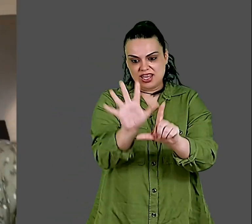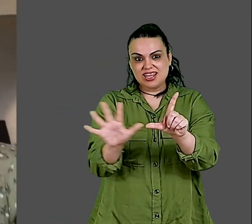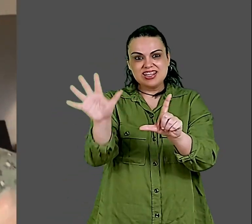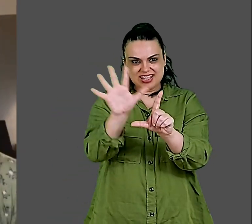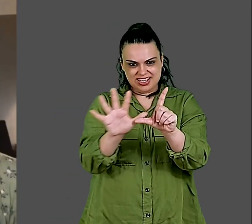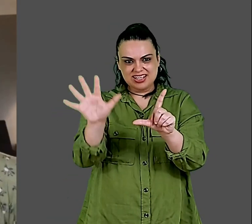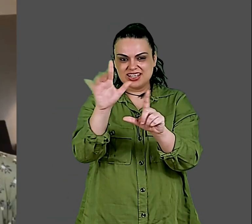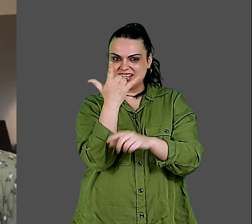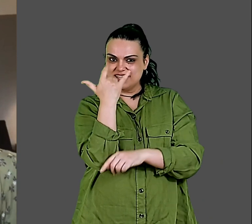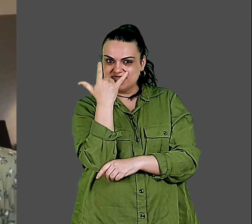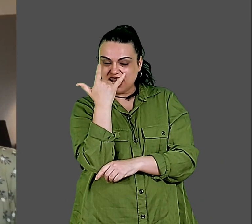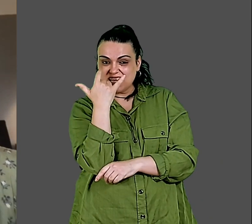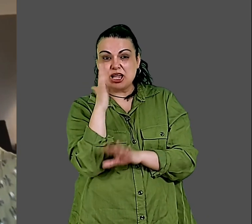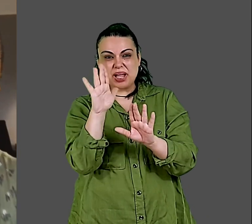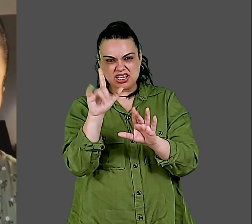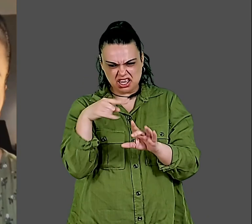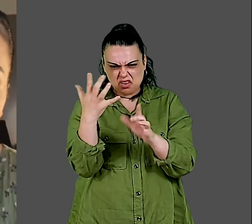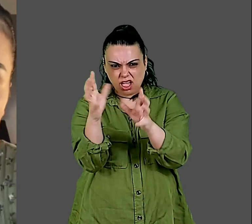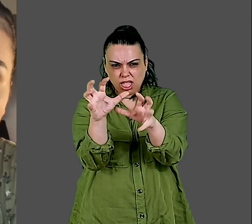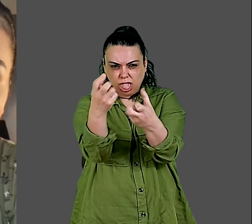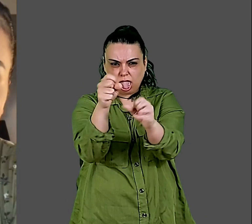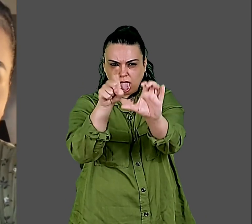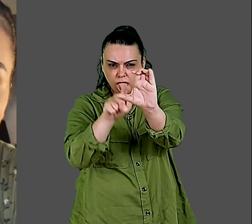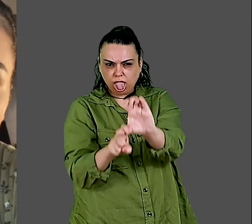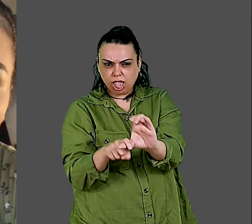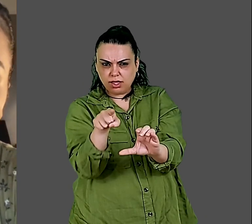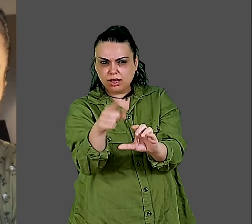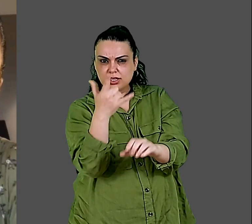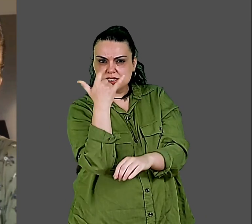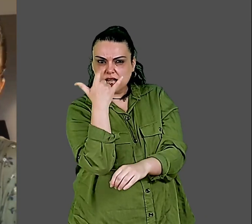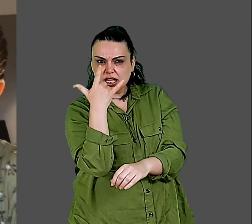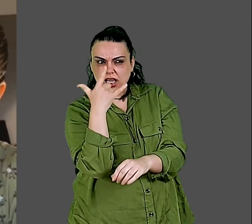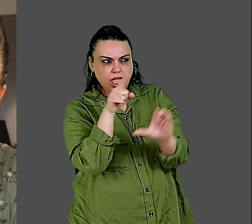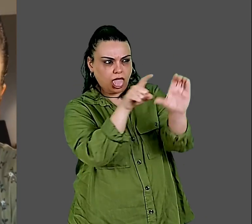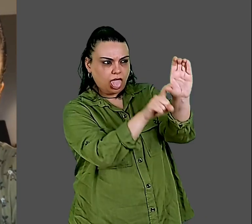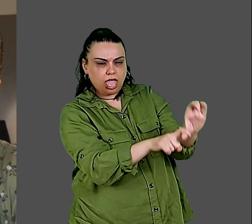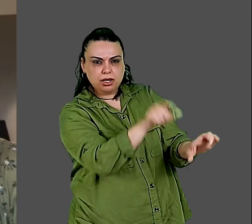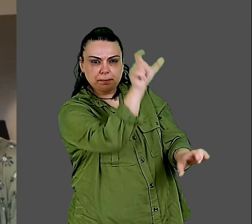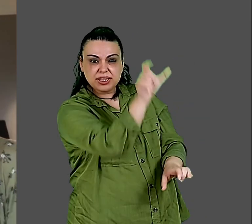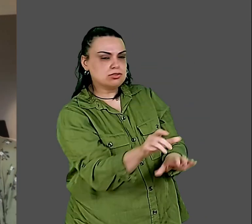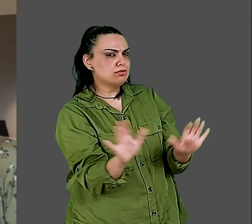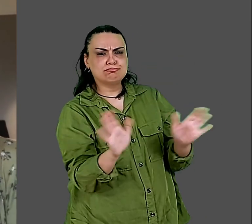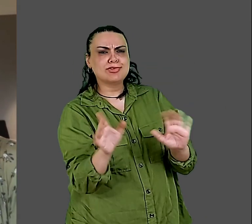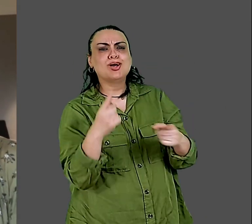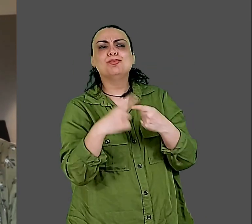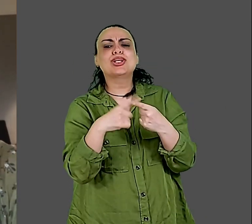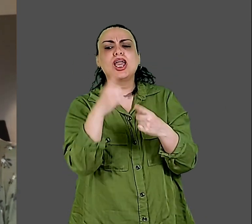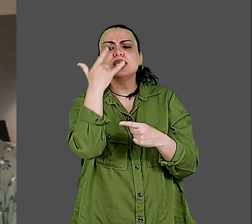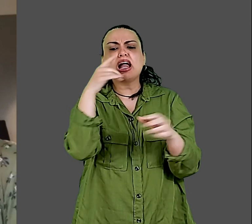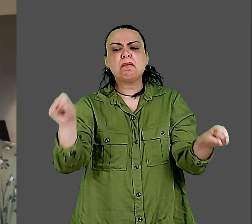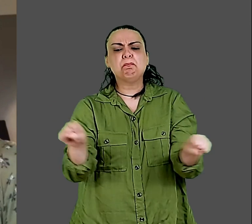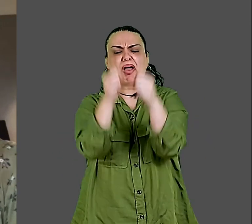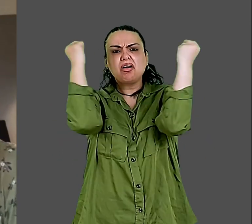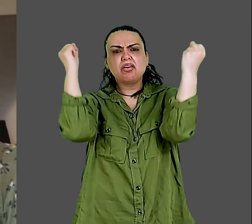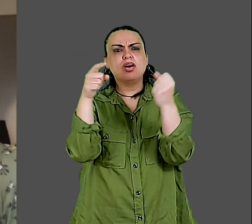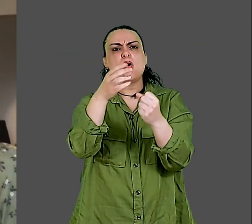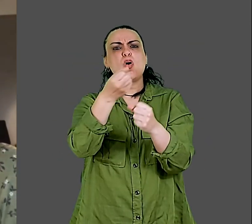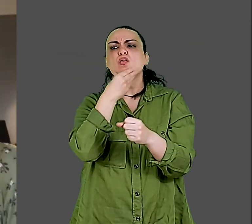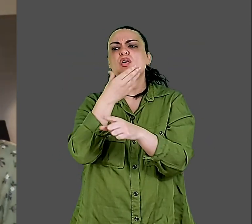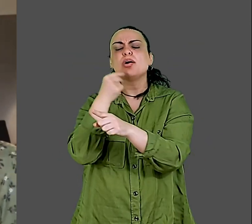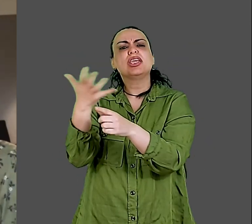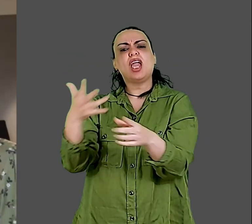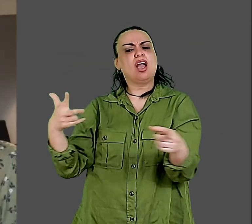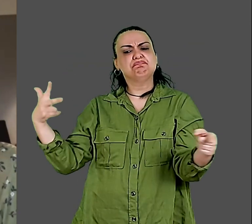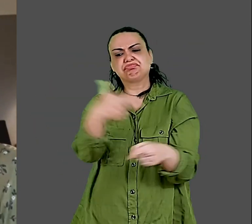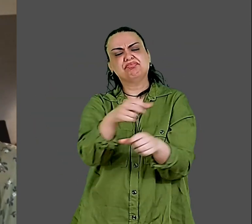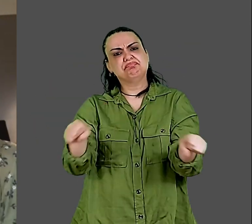Da plataforma do Instagram. Mas nosso ministério não está baseado nisso não. E nem no Instagram e nem em ninguém. Porque no dia que ele quiser derrubar isso aqui é dele,